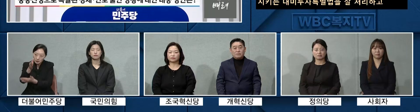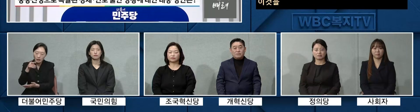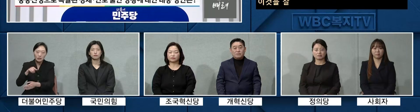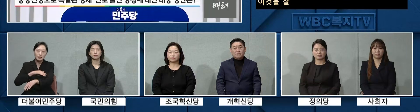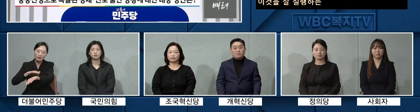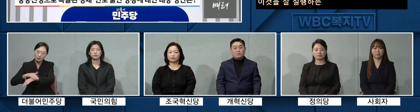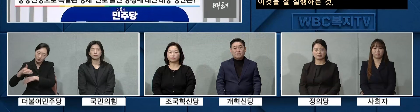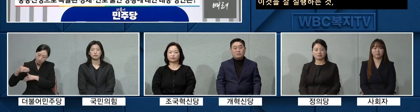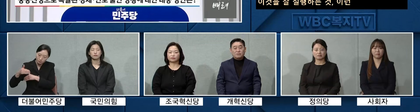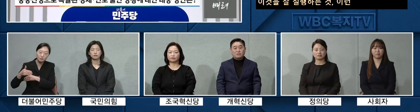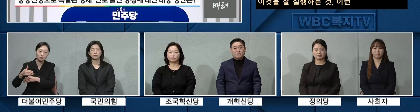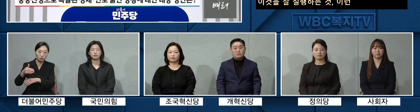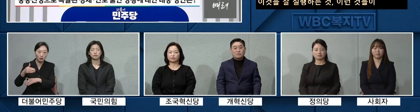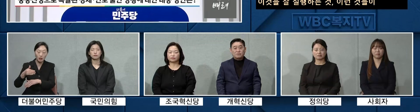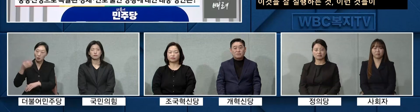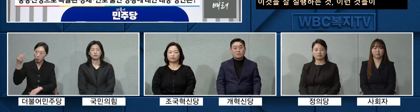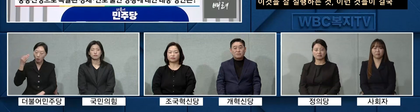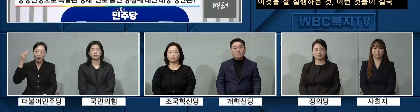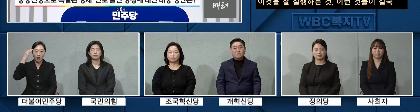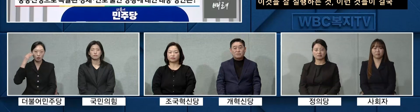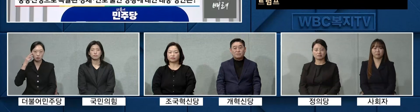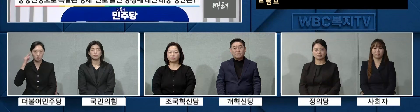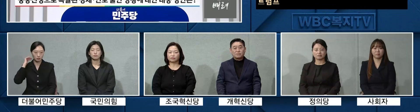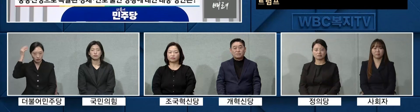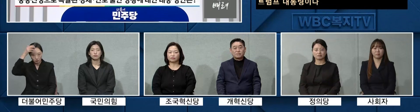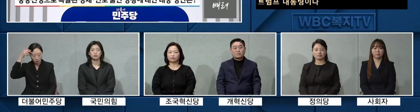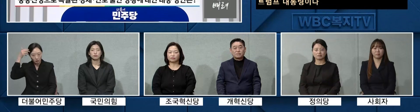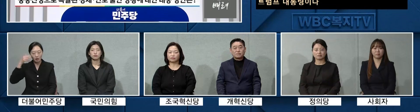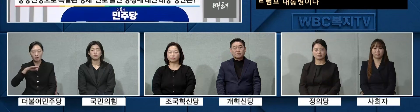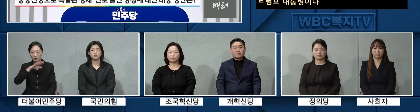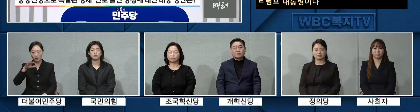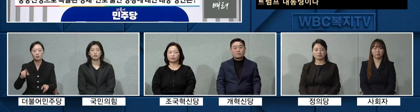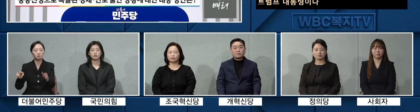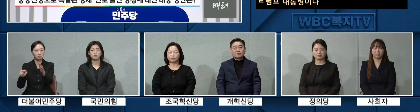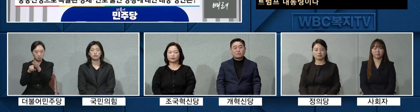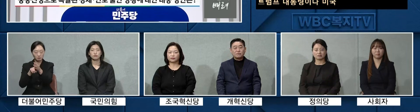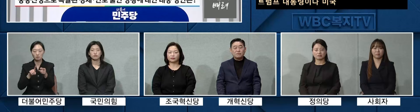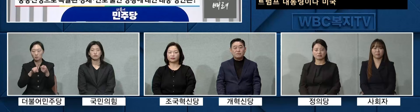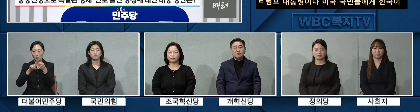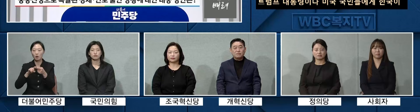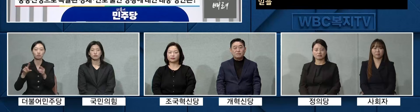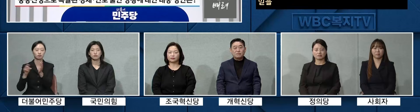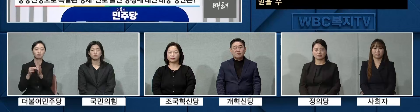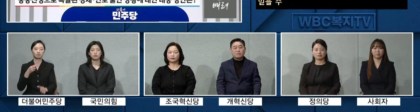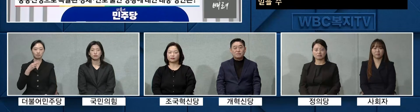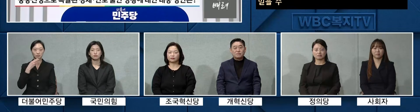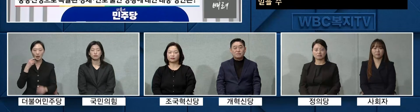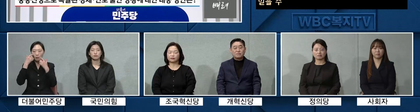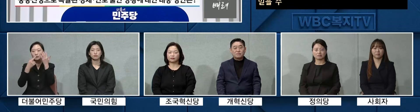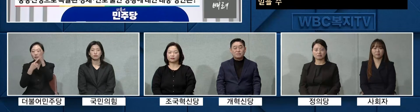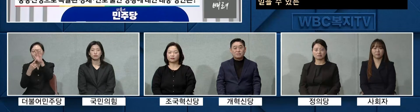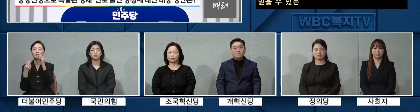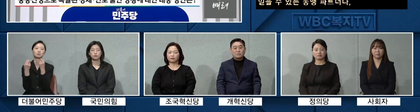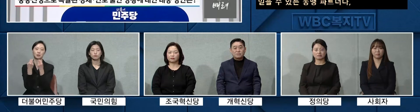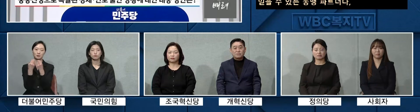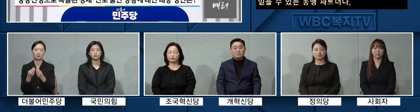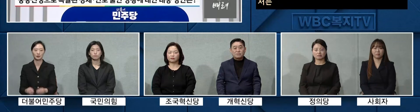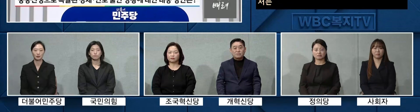트럼프 대통령이나 미국 국민들에게 한국이 믿을 수 있는 동맹 파트너다, 이런 것들을 저는 보여주는 것이라고 생각을